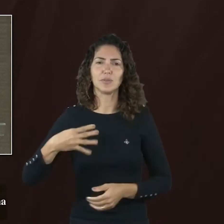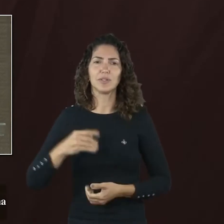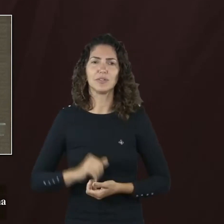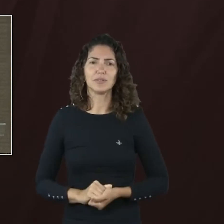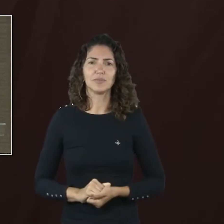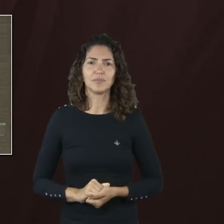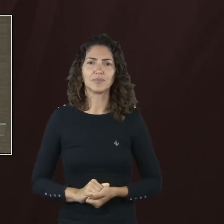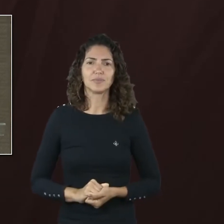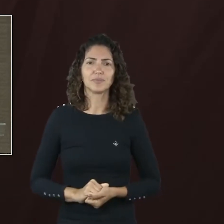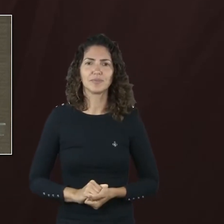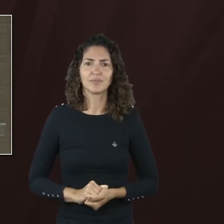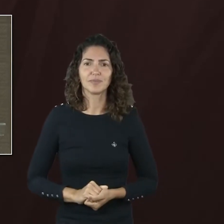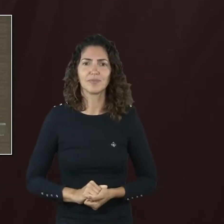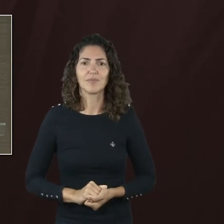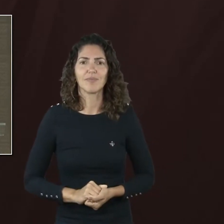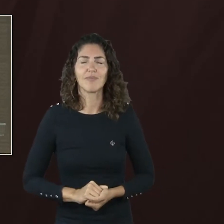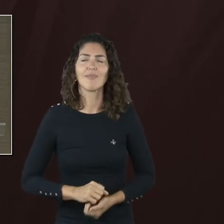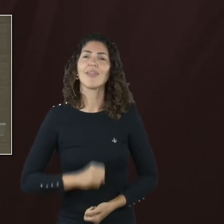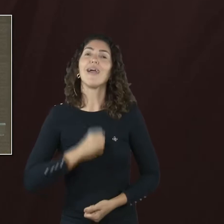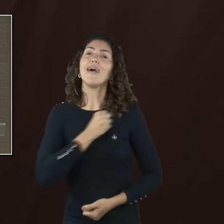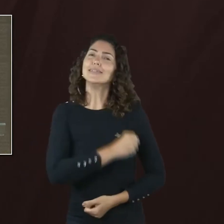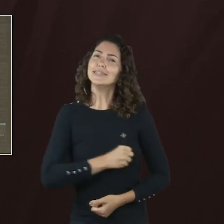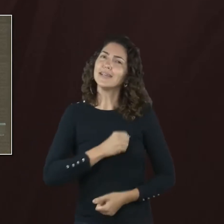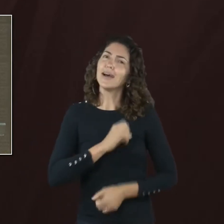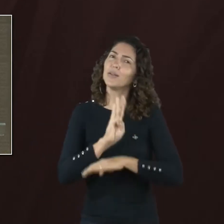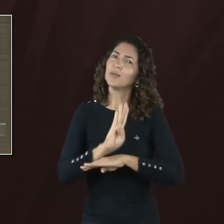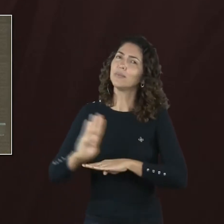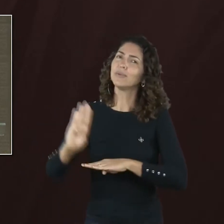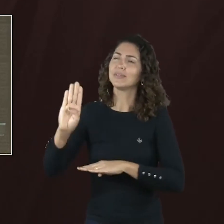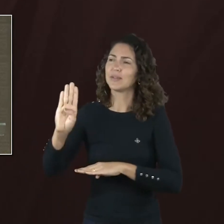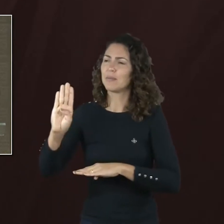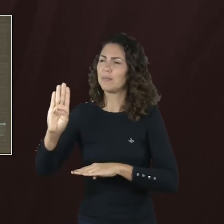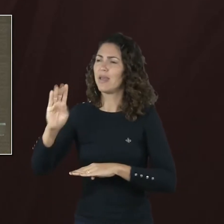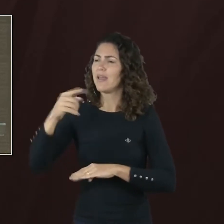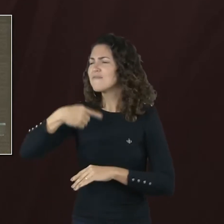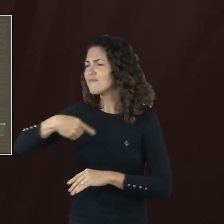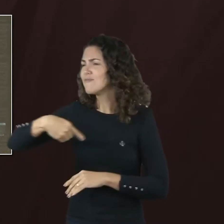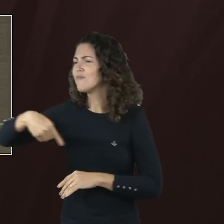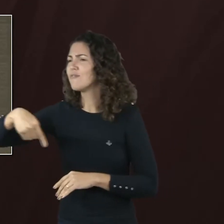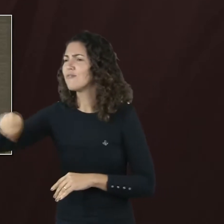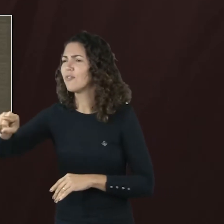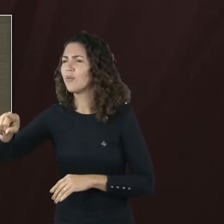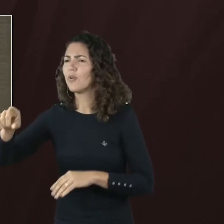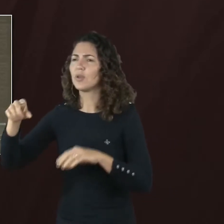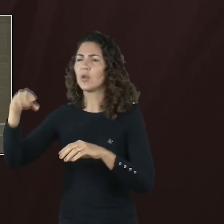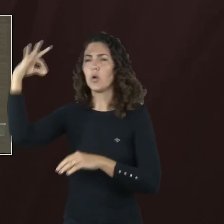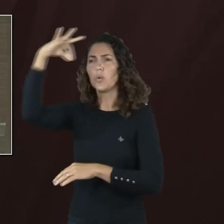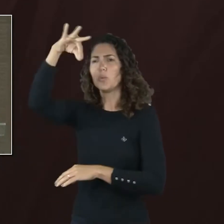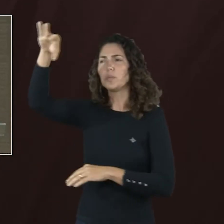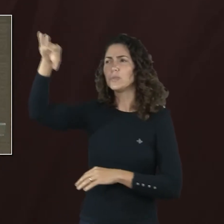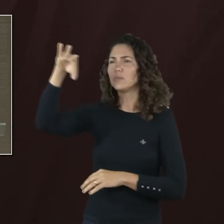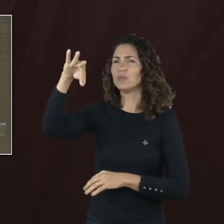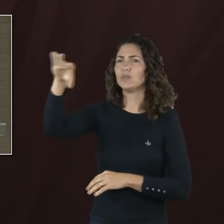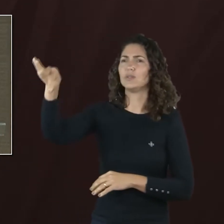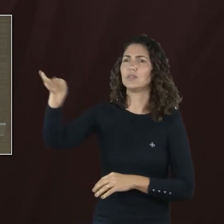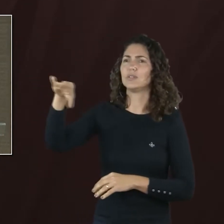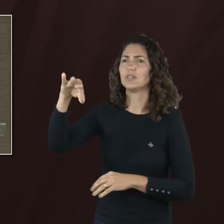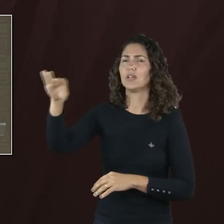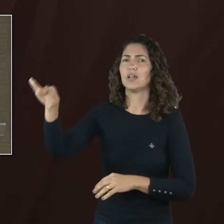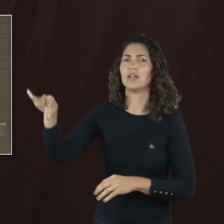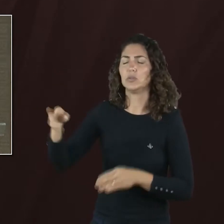Enviados, pois, pelo Espírito Santo, desceram a Seleucia e ali navegaram para